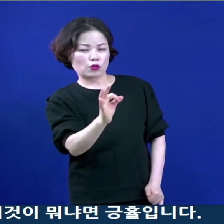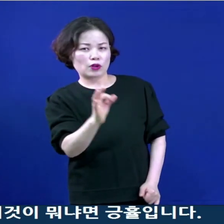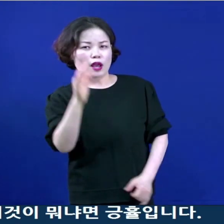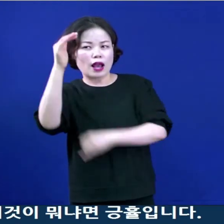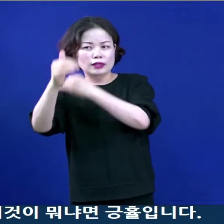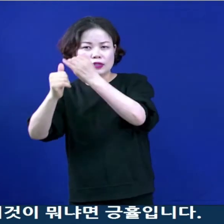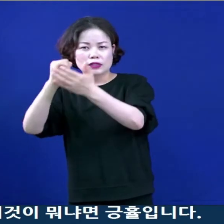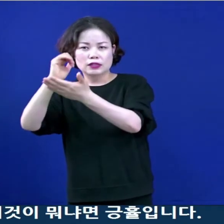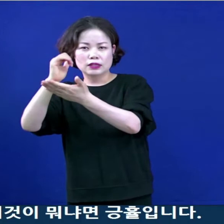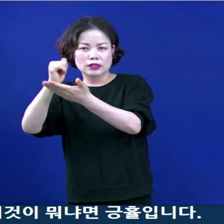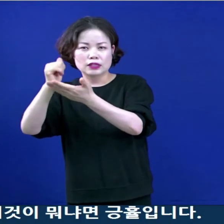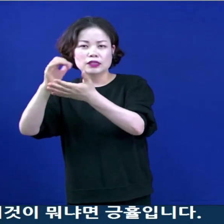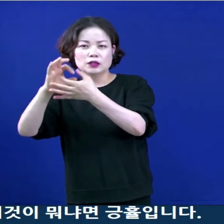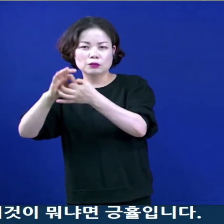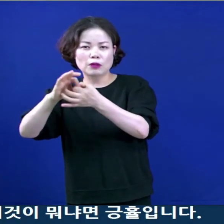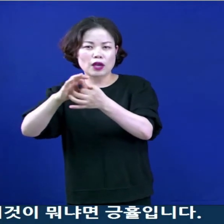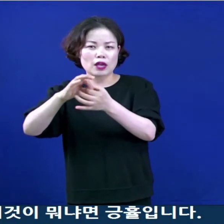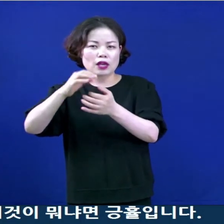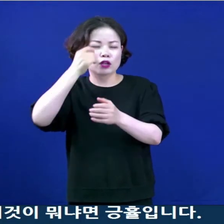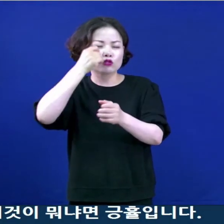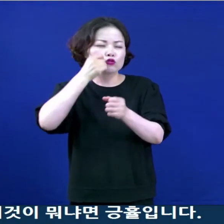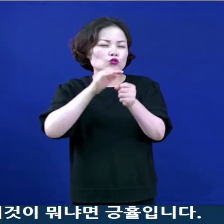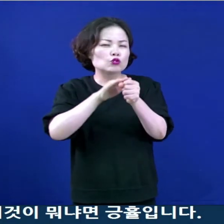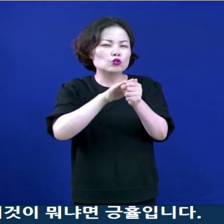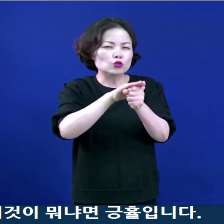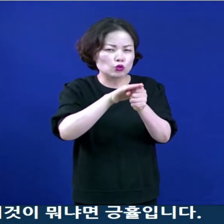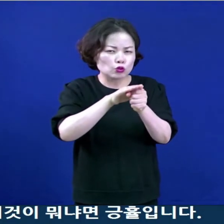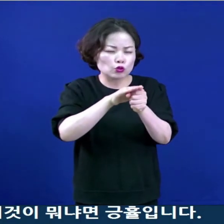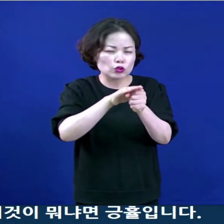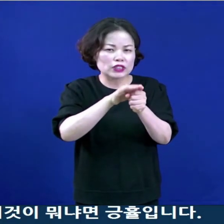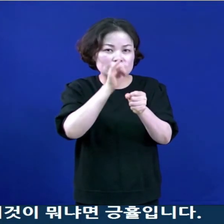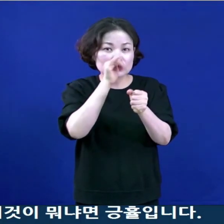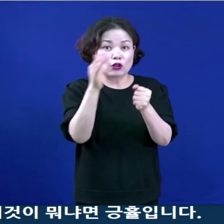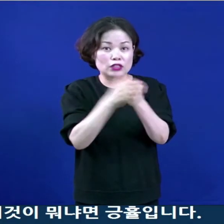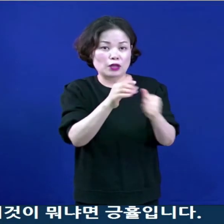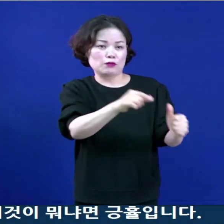긍휼의 마음이 있었기 때문에 구원이 시작된 겁니다.